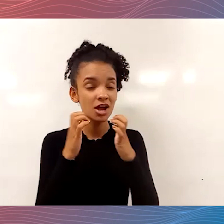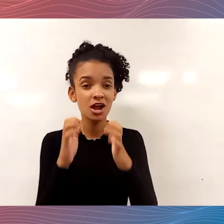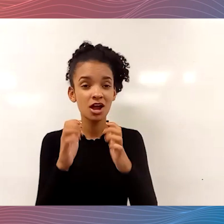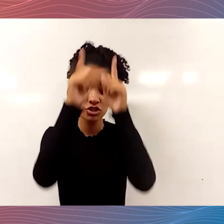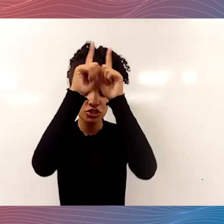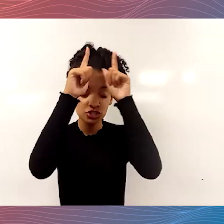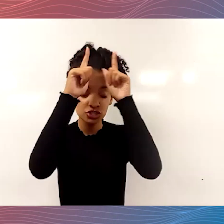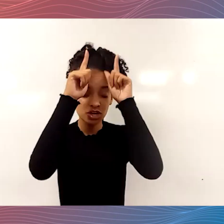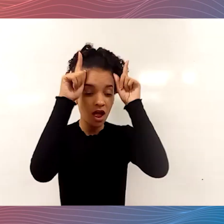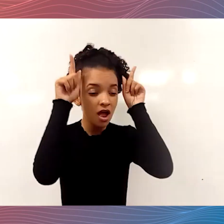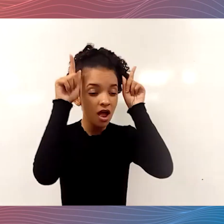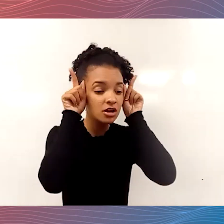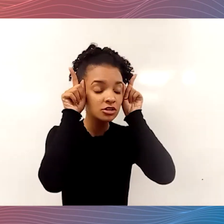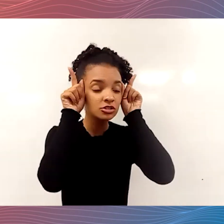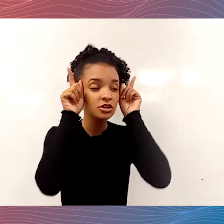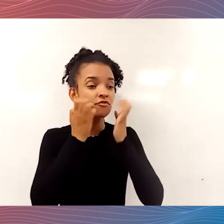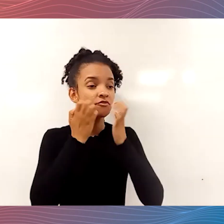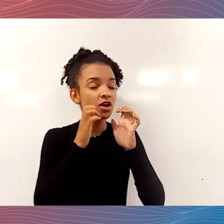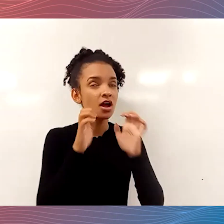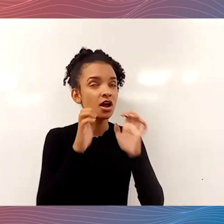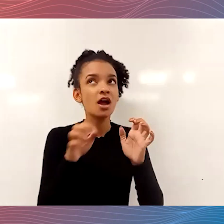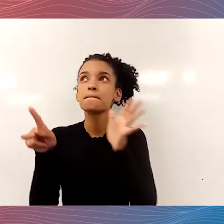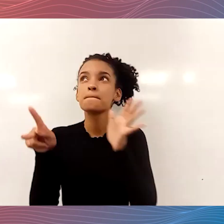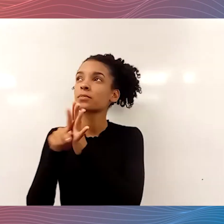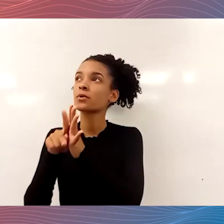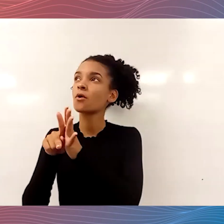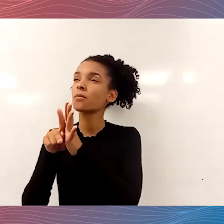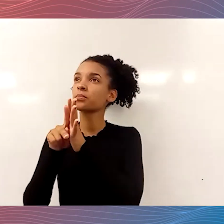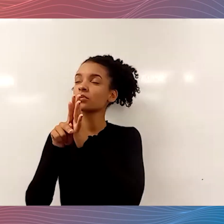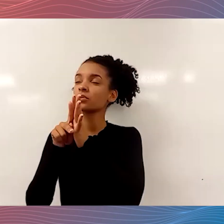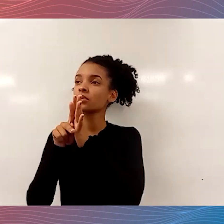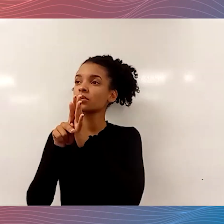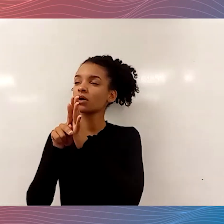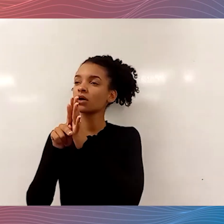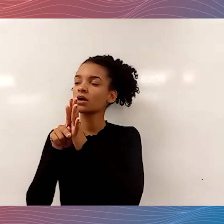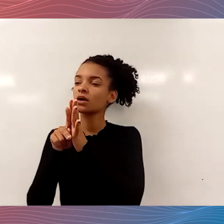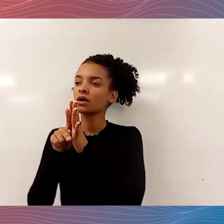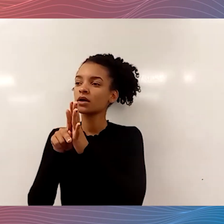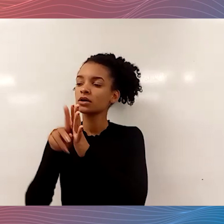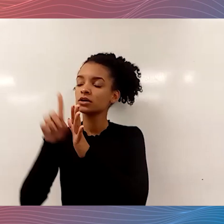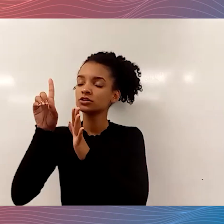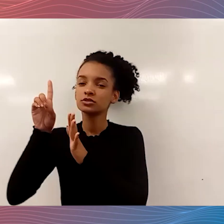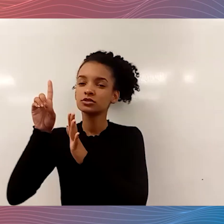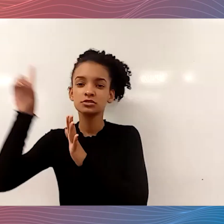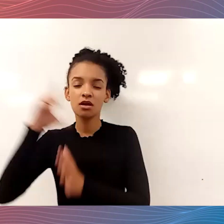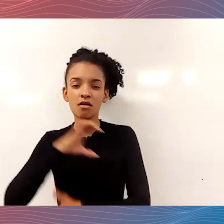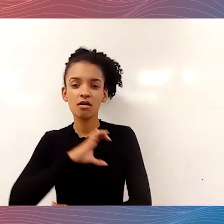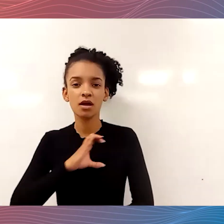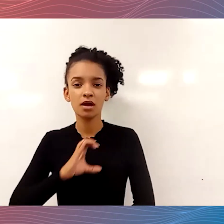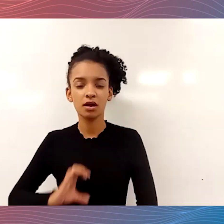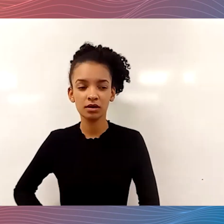insondáveis riquezas de Cristo. Irmãos, nós estamos lidando com as coisas espirituais, coisas